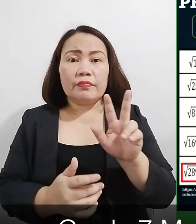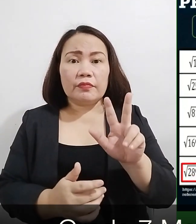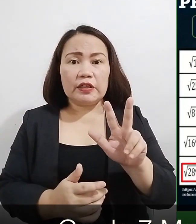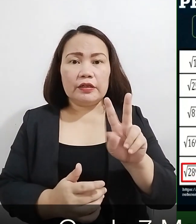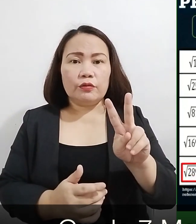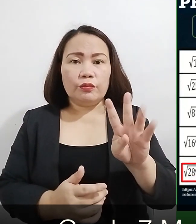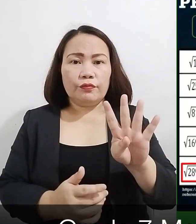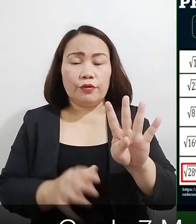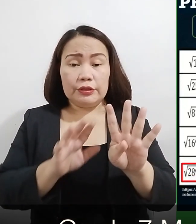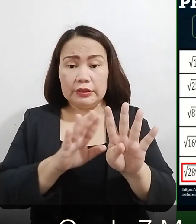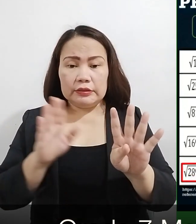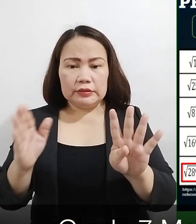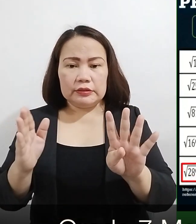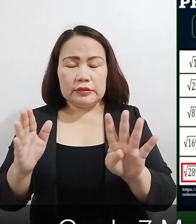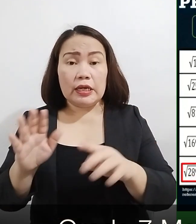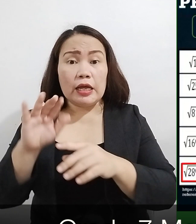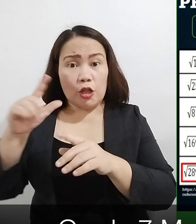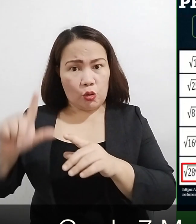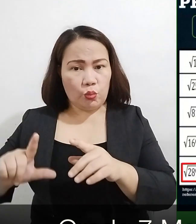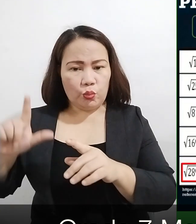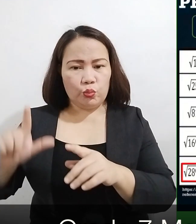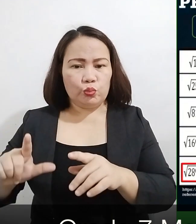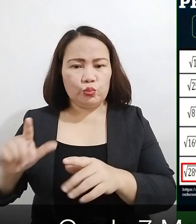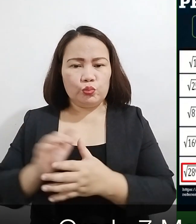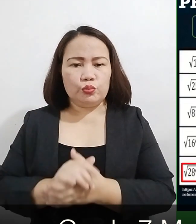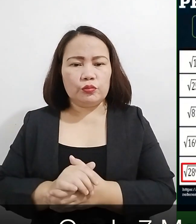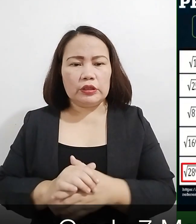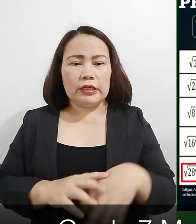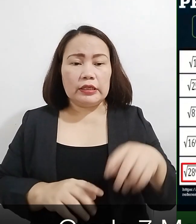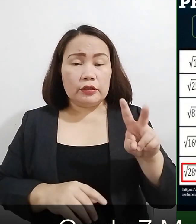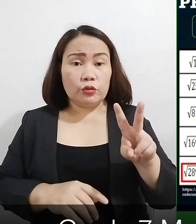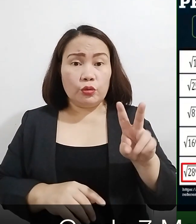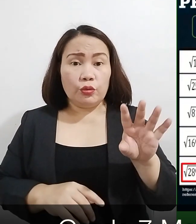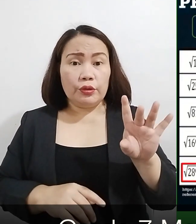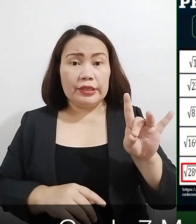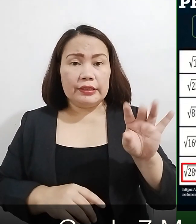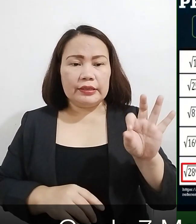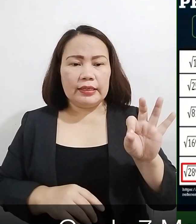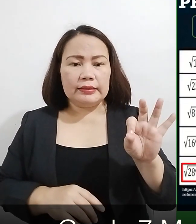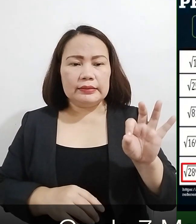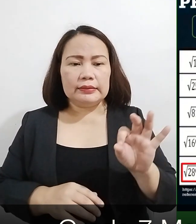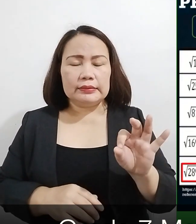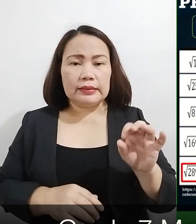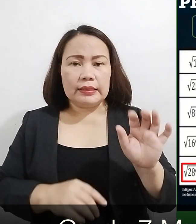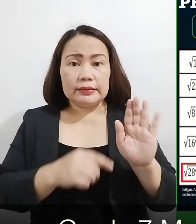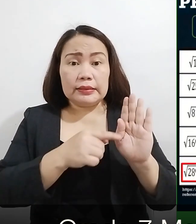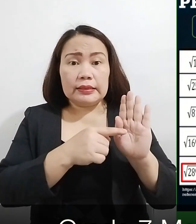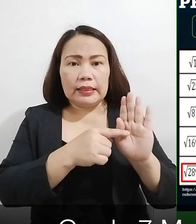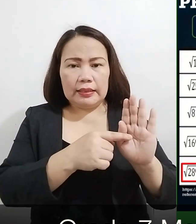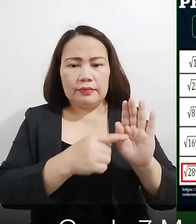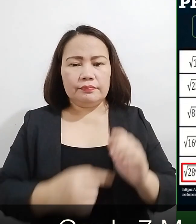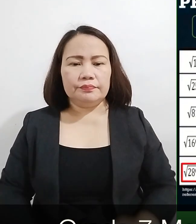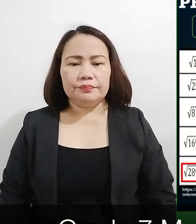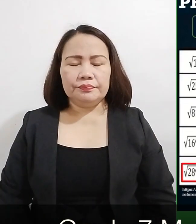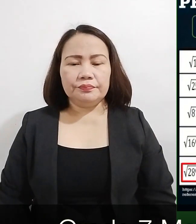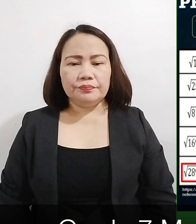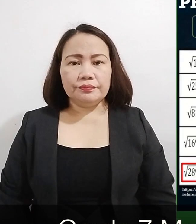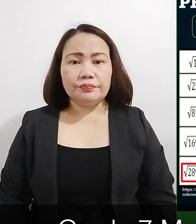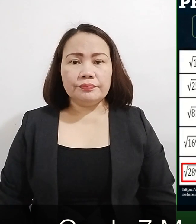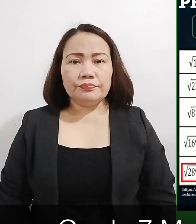po? Si 324 dito siya. Siya ngayon ang mababa. And then si 289 siya po doon kasi meron tayong